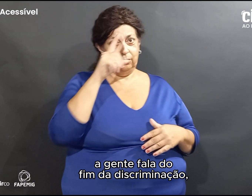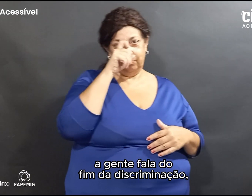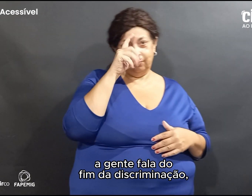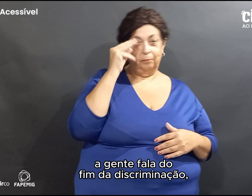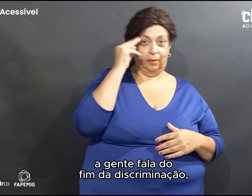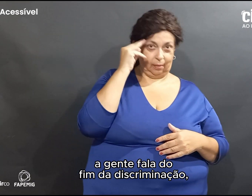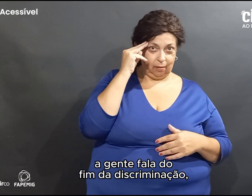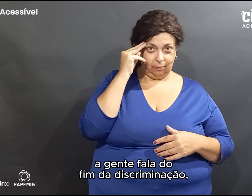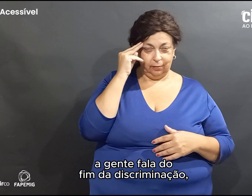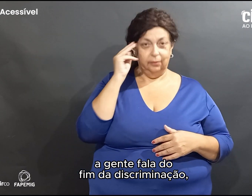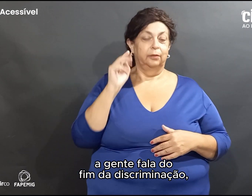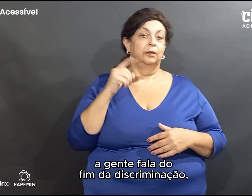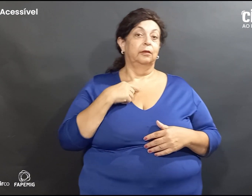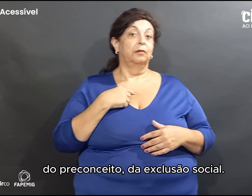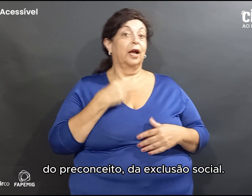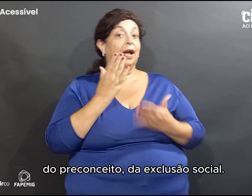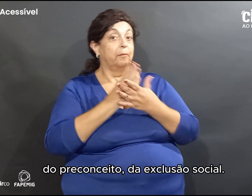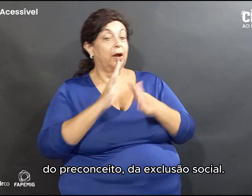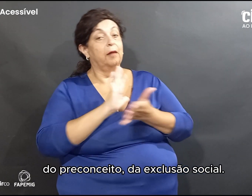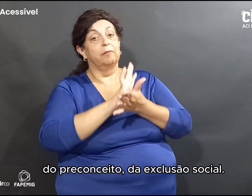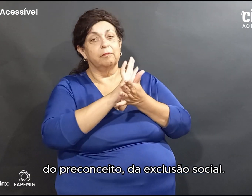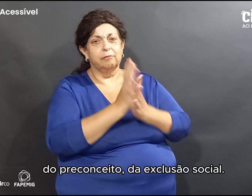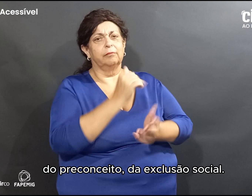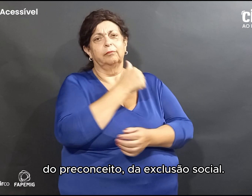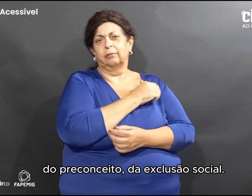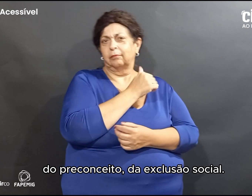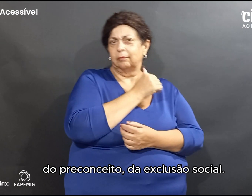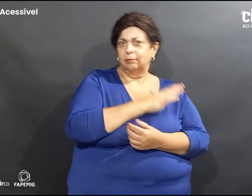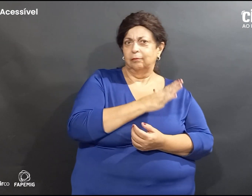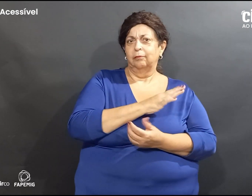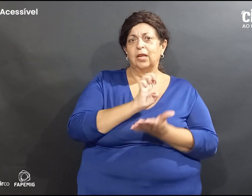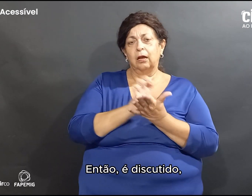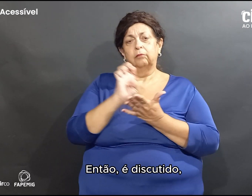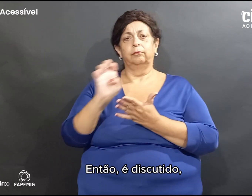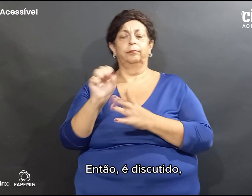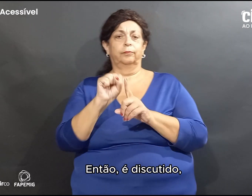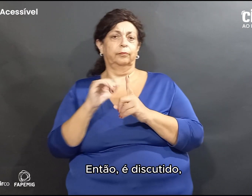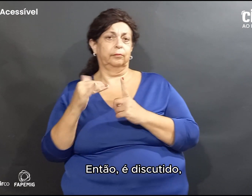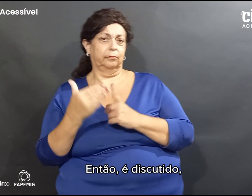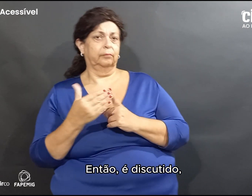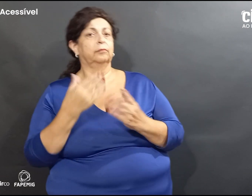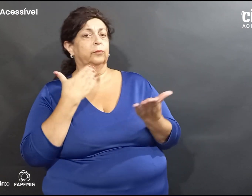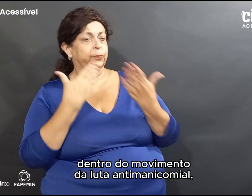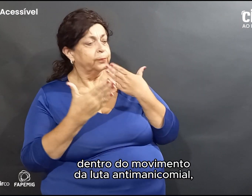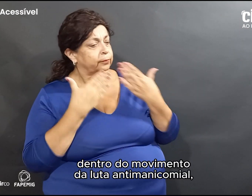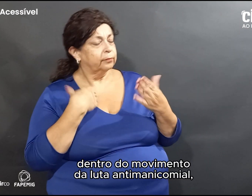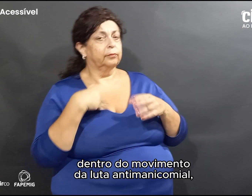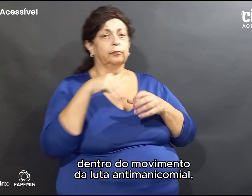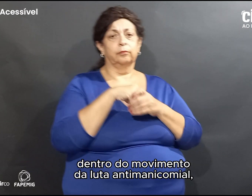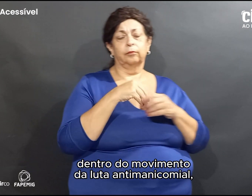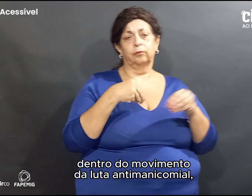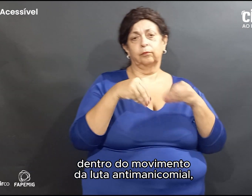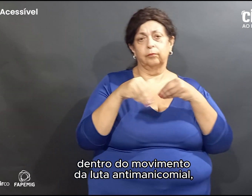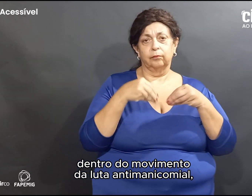fim da discriminação, do preconceito, da exclusão social. Então, é discutido dentro do movimento da luta